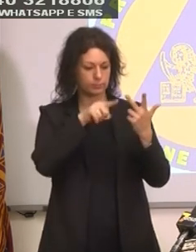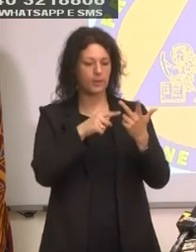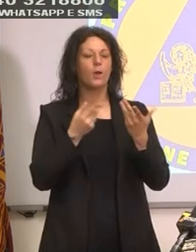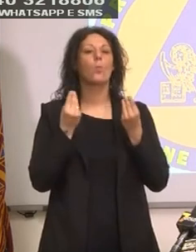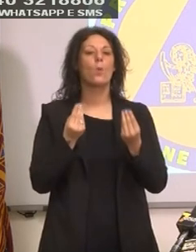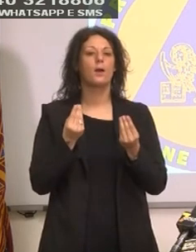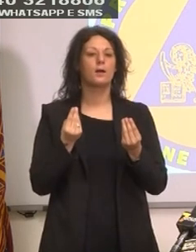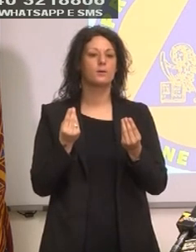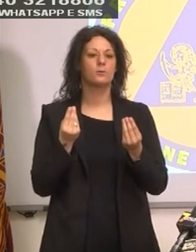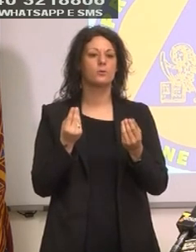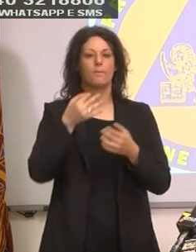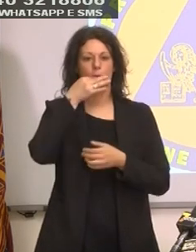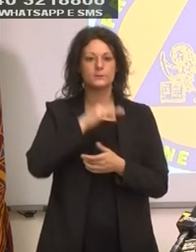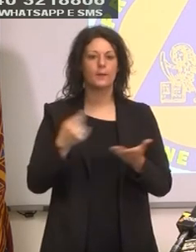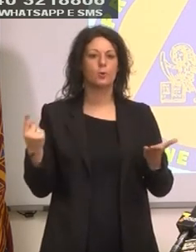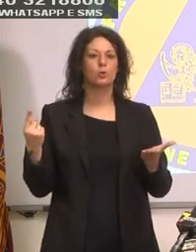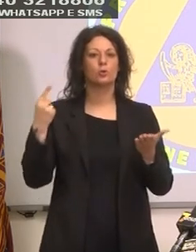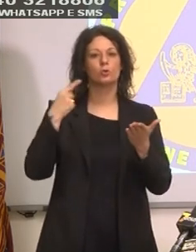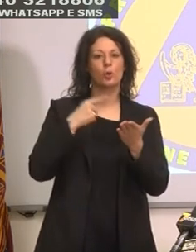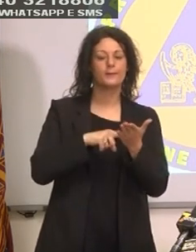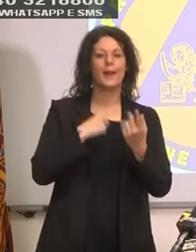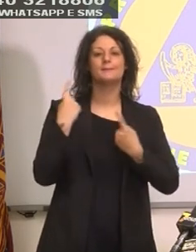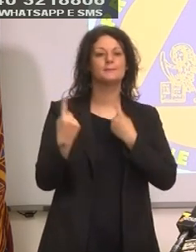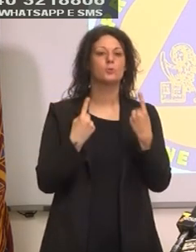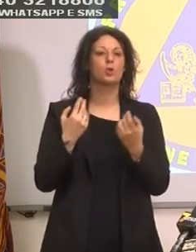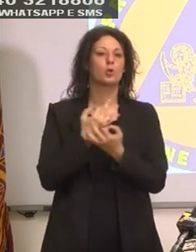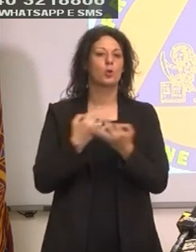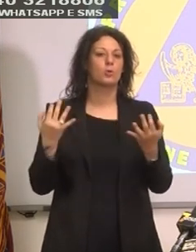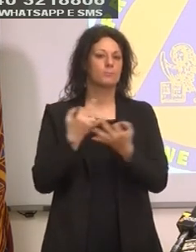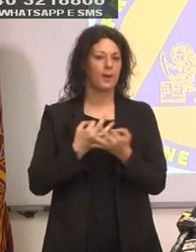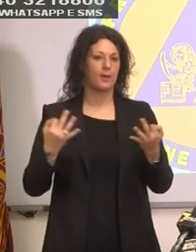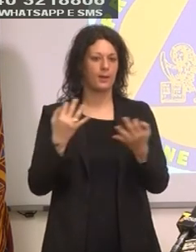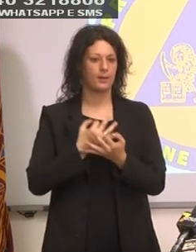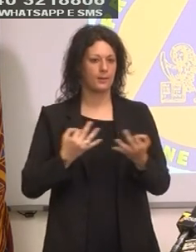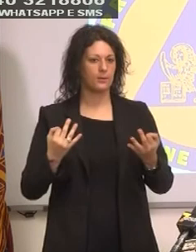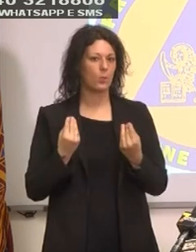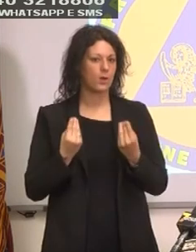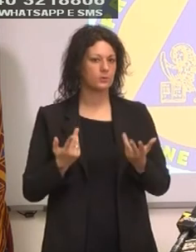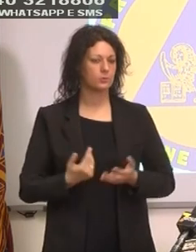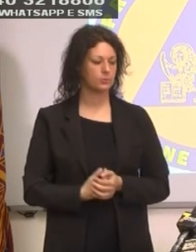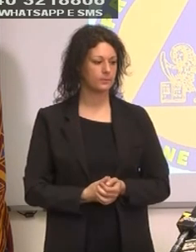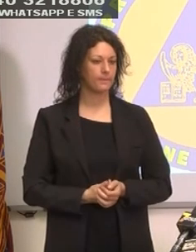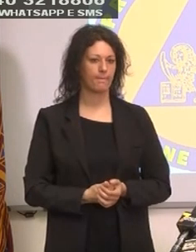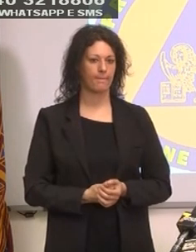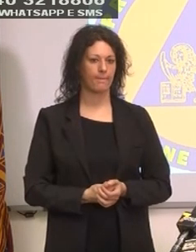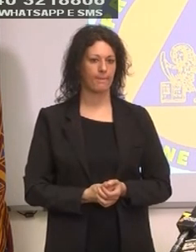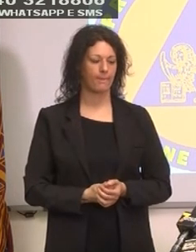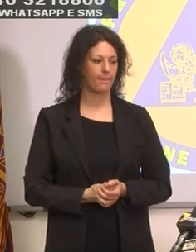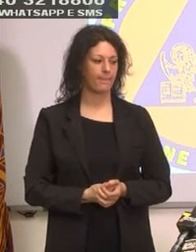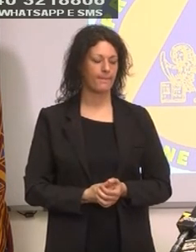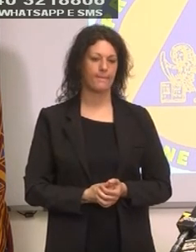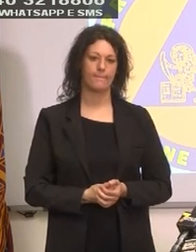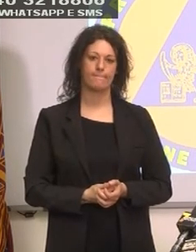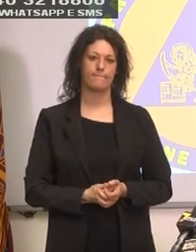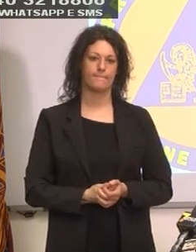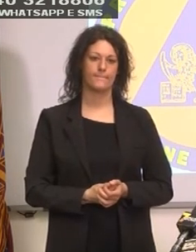una situazione, non dico anti-Covid al 100%, però insomma, fare in modo che la gente possa vivere? Alda,